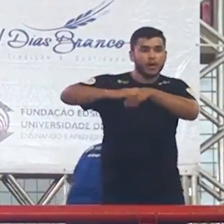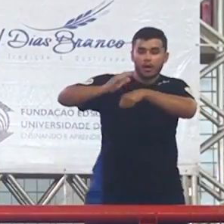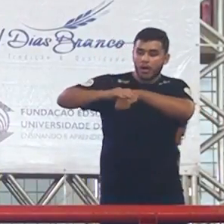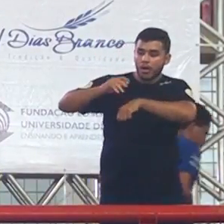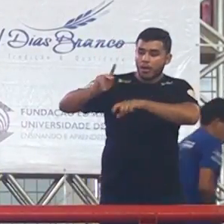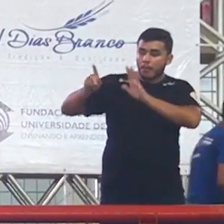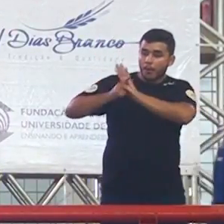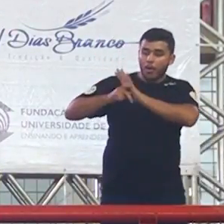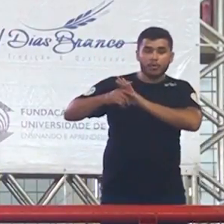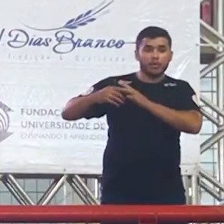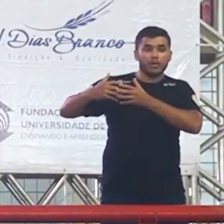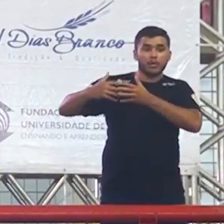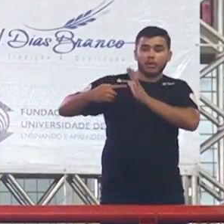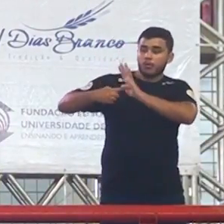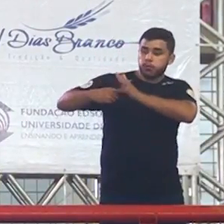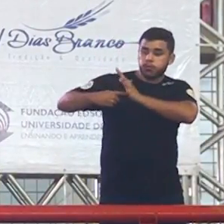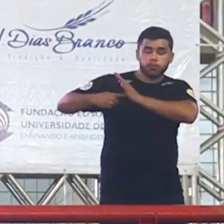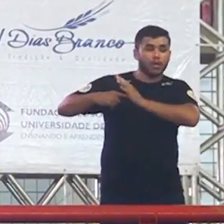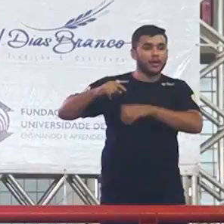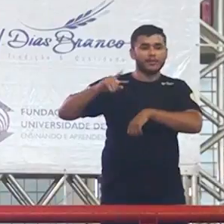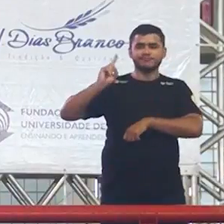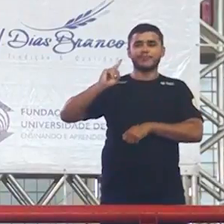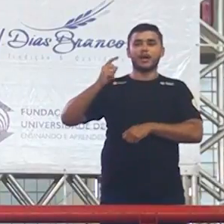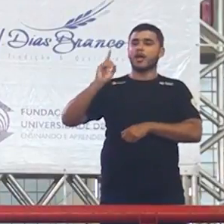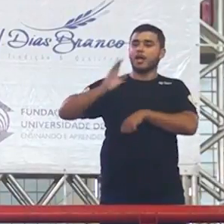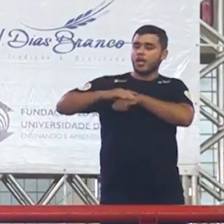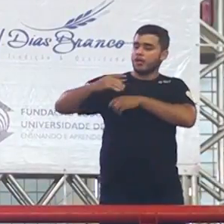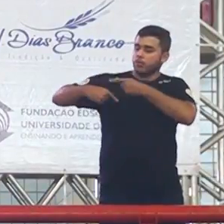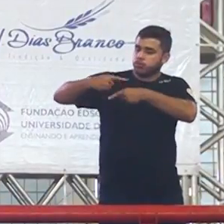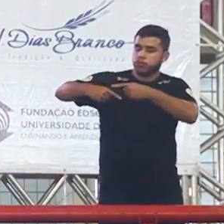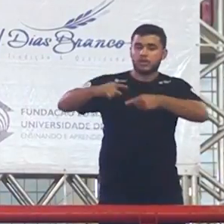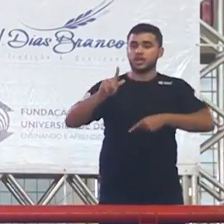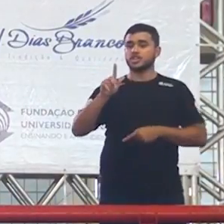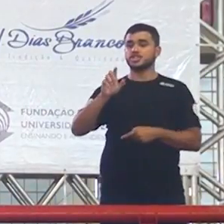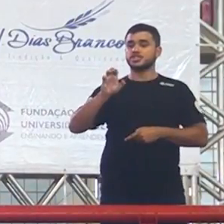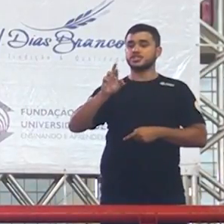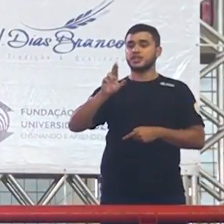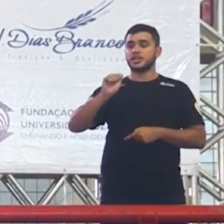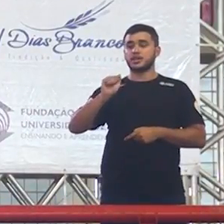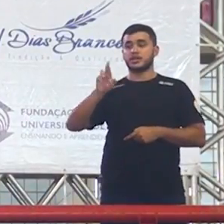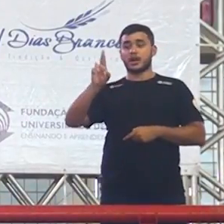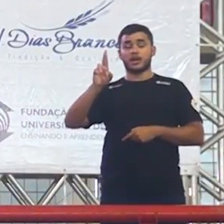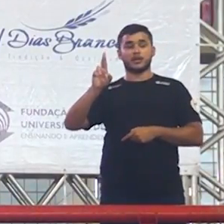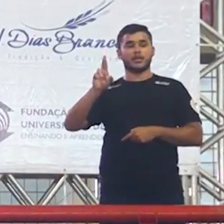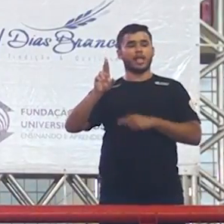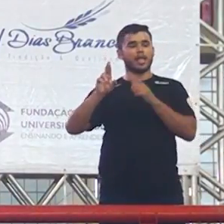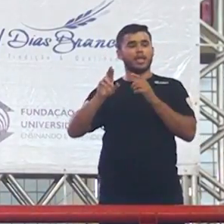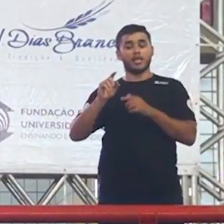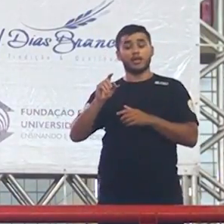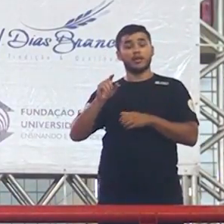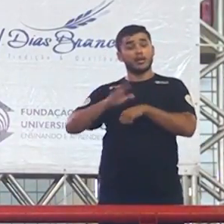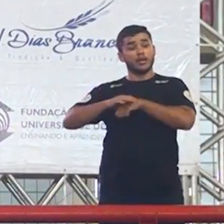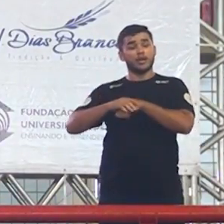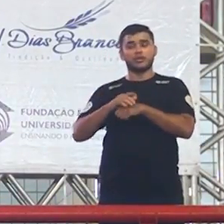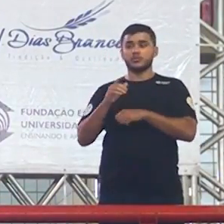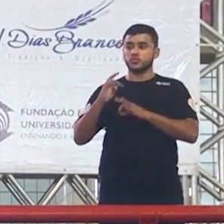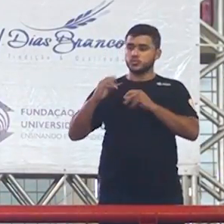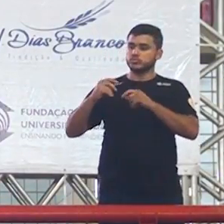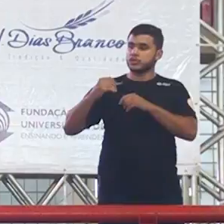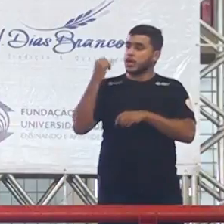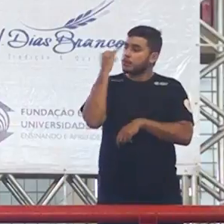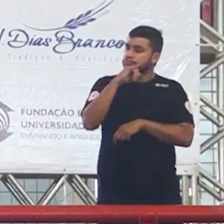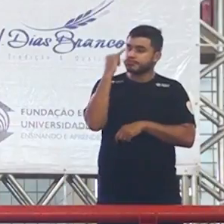elétrico. Vamos para a palavra gerador. Gerador vem de gerar. Então a bateria gera a corrente